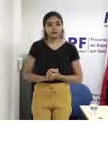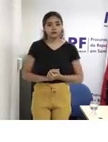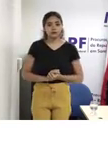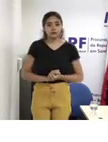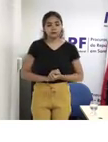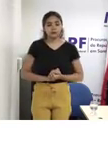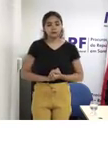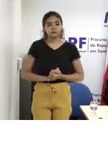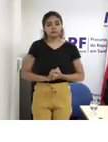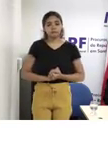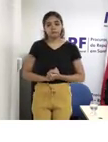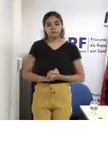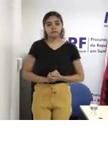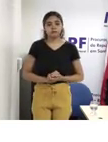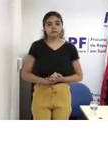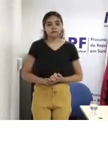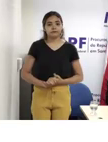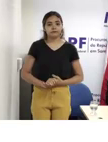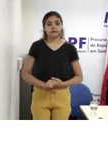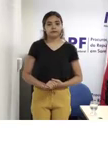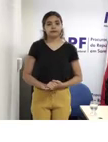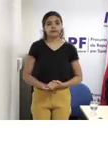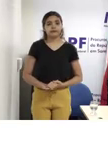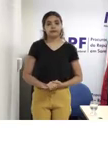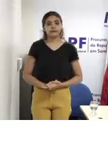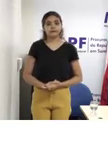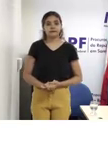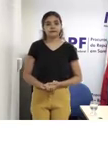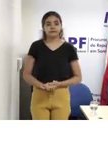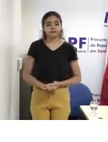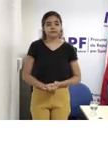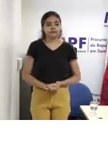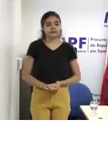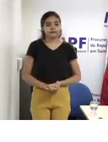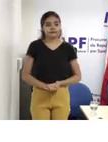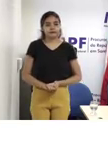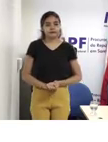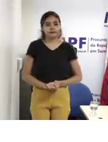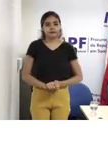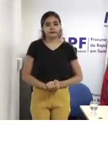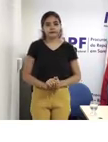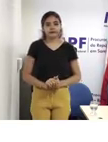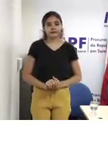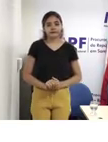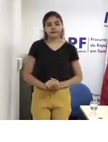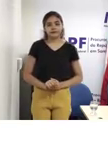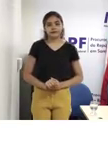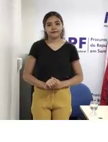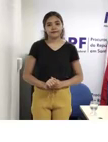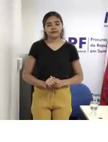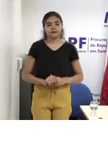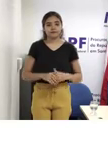estão correndo atrás se adequando no digital todo dia poder saber melhor como prevenir a internet segura ela é uma